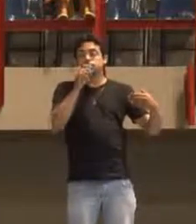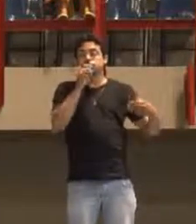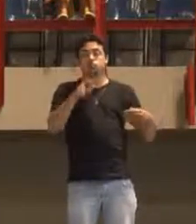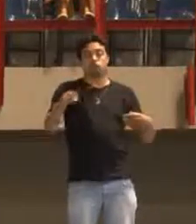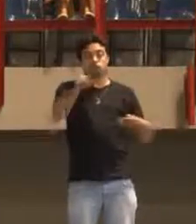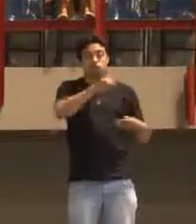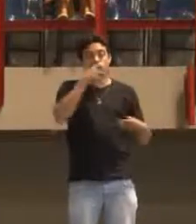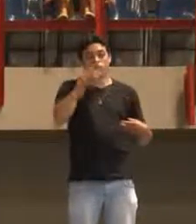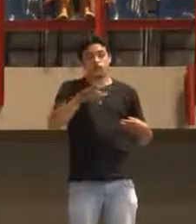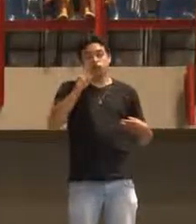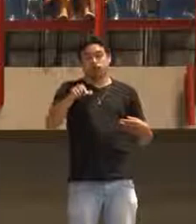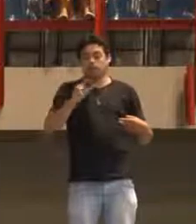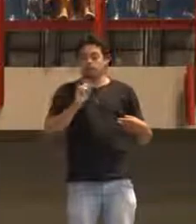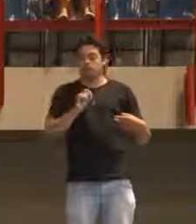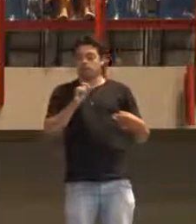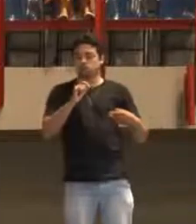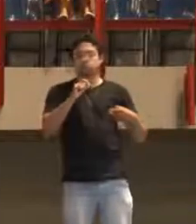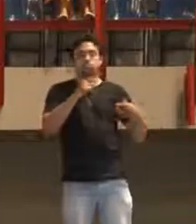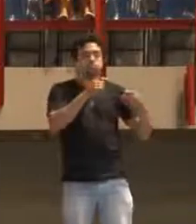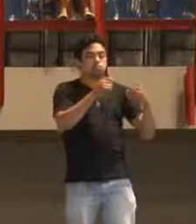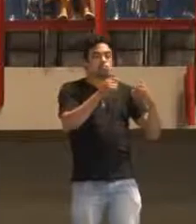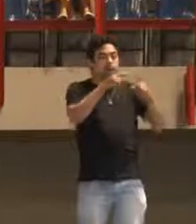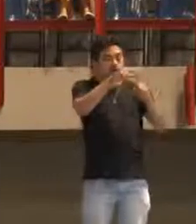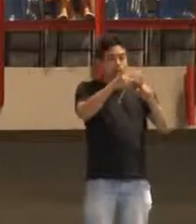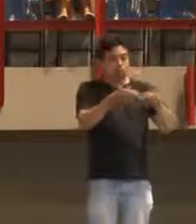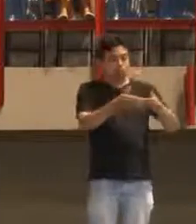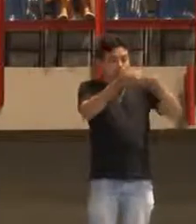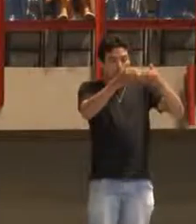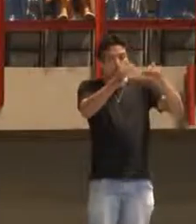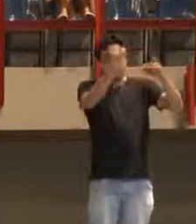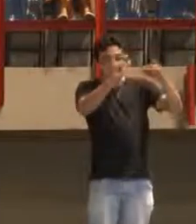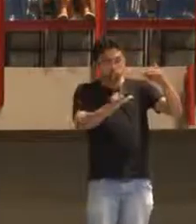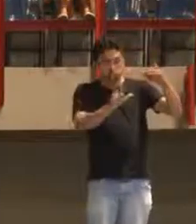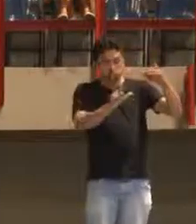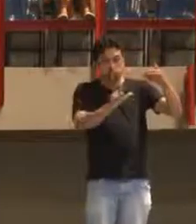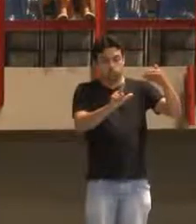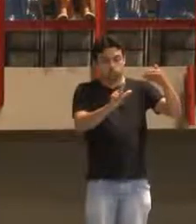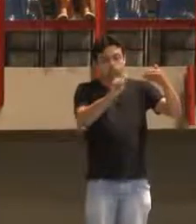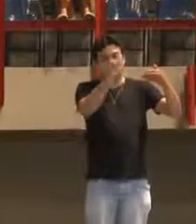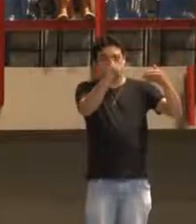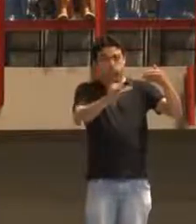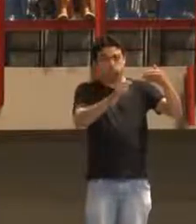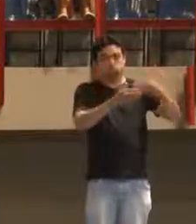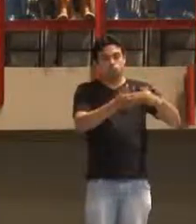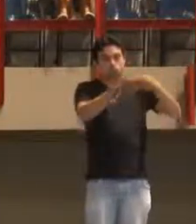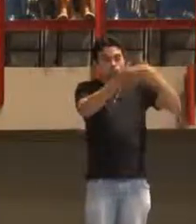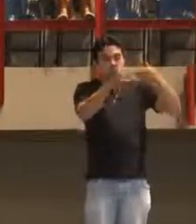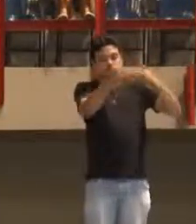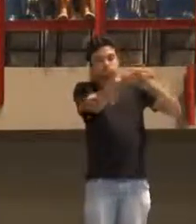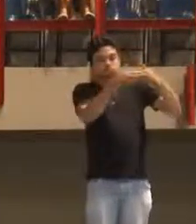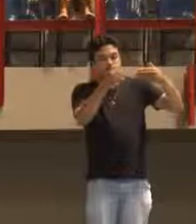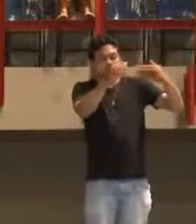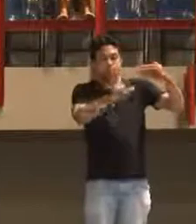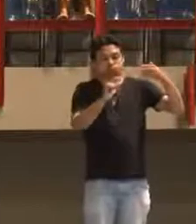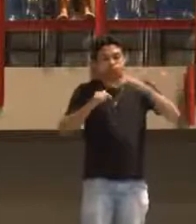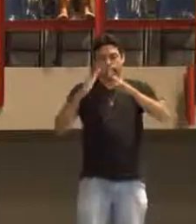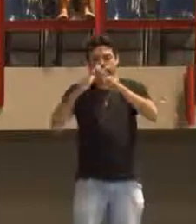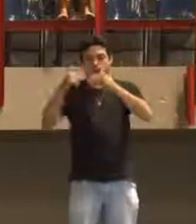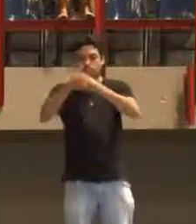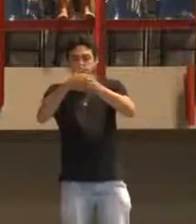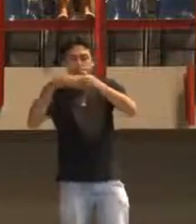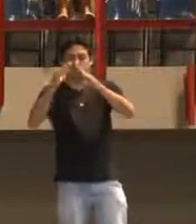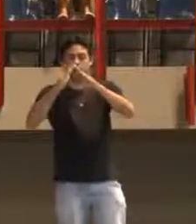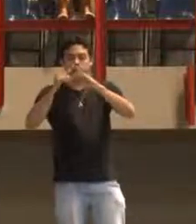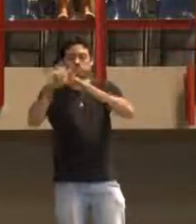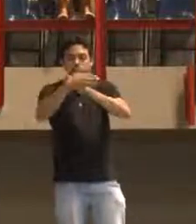você disser que o fundo é azul, atenção, se você disser que o fundo é azul, a casa pode ser azul?